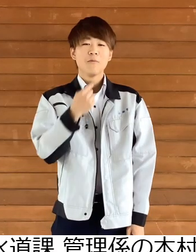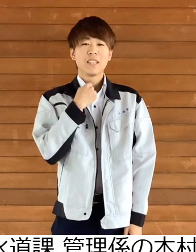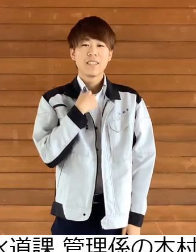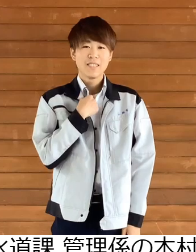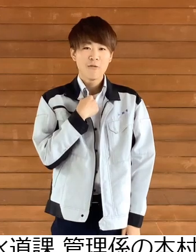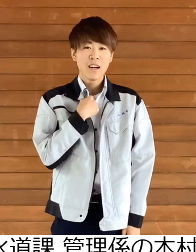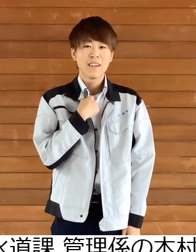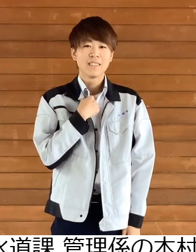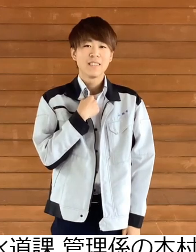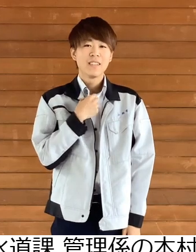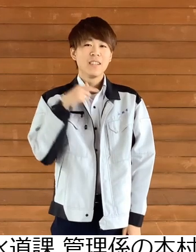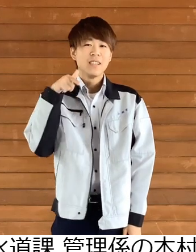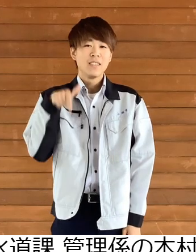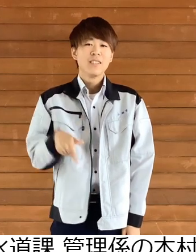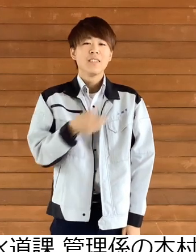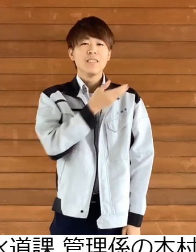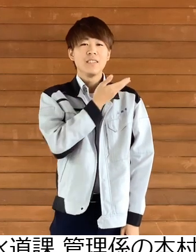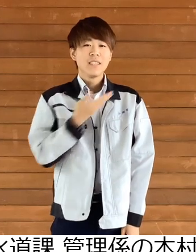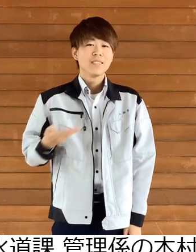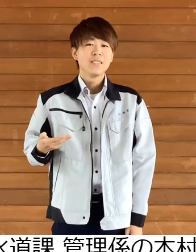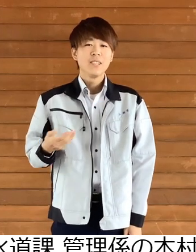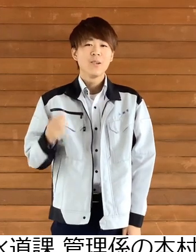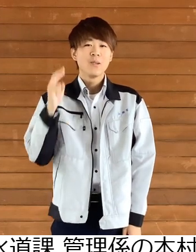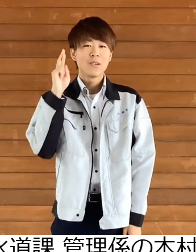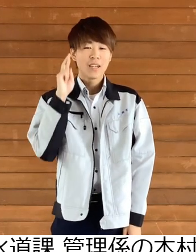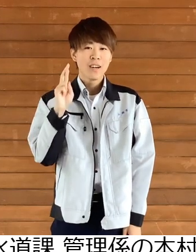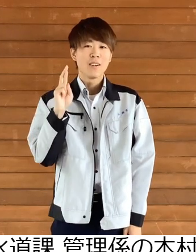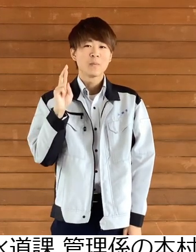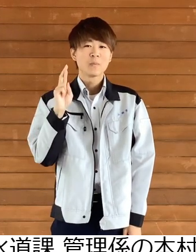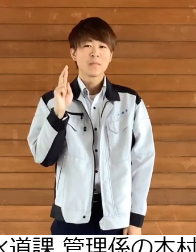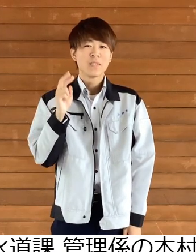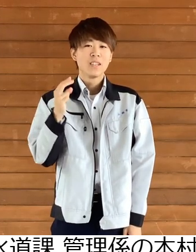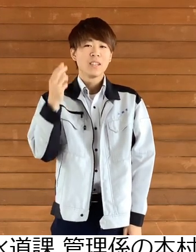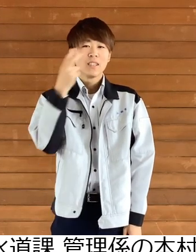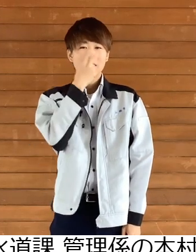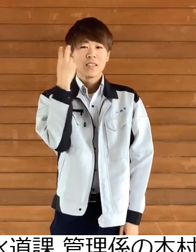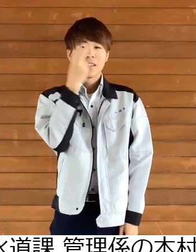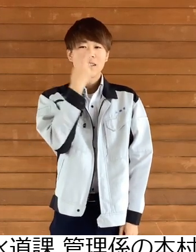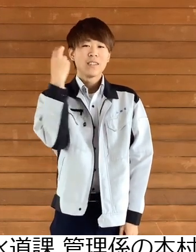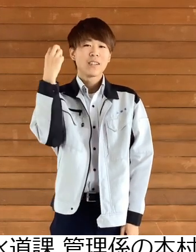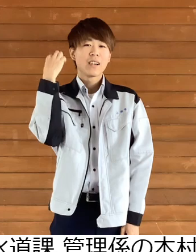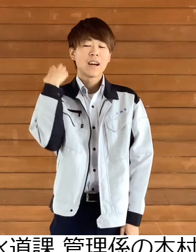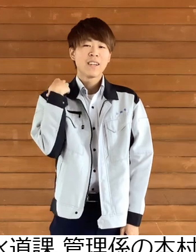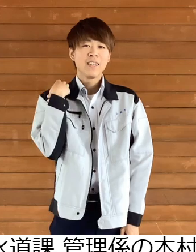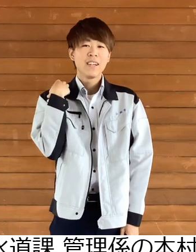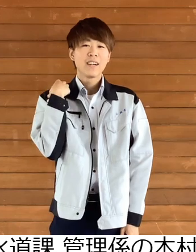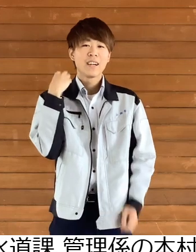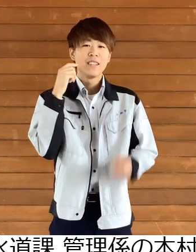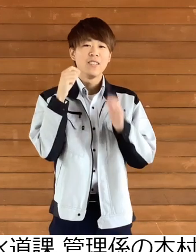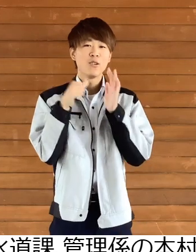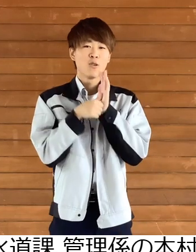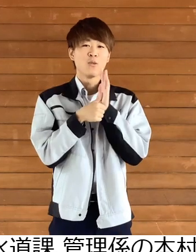私は下水道か管理係り